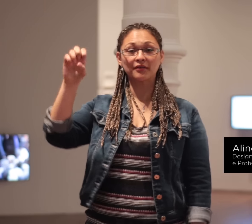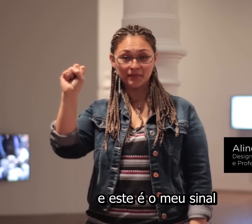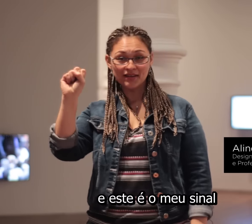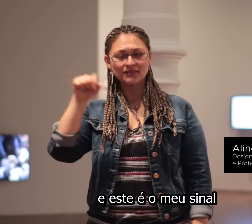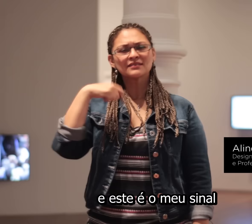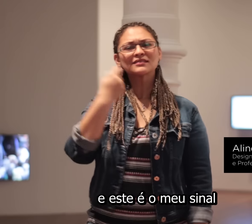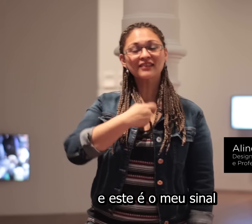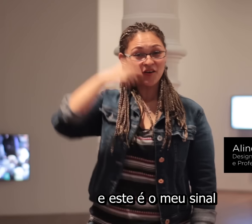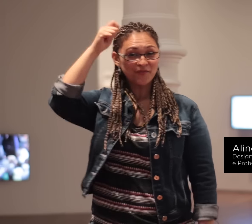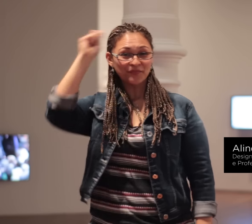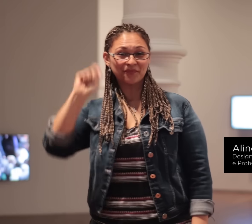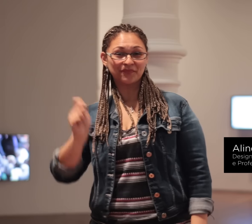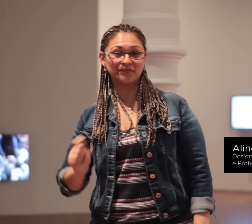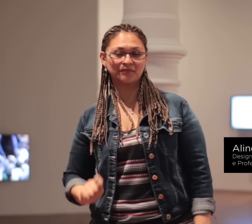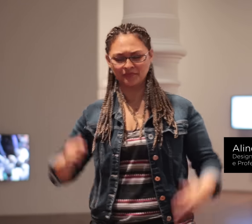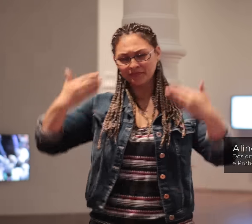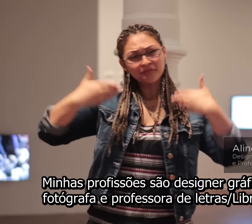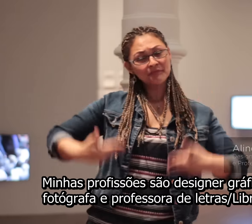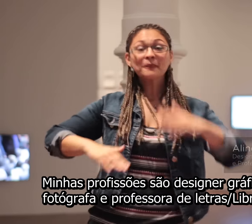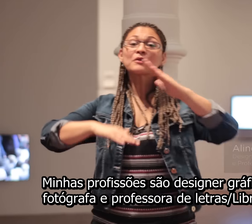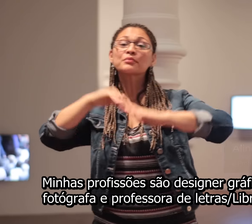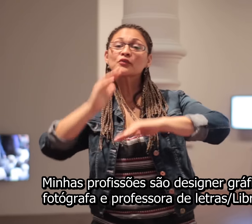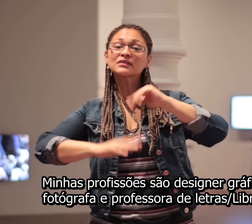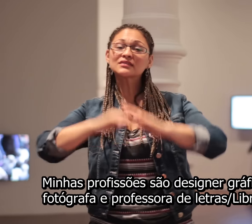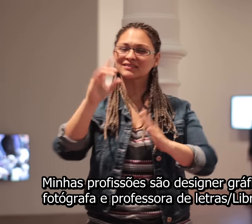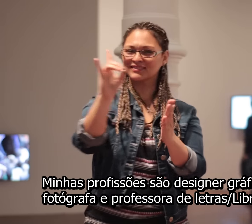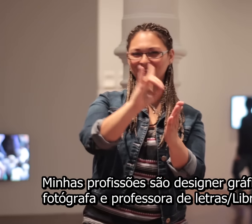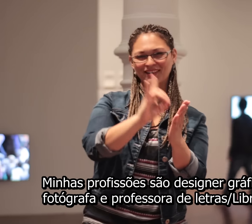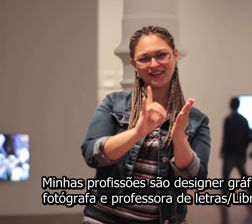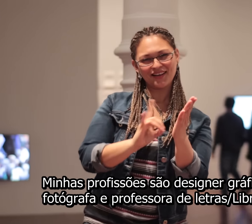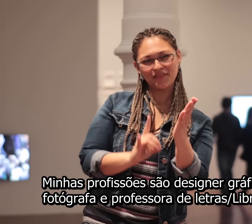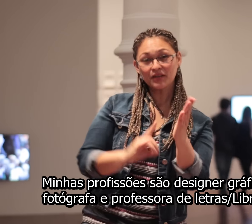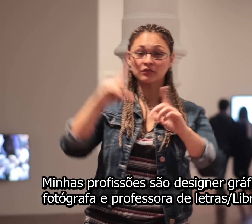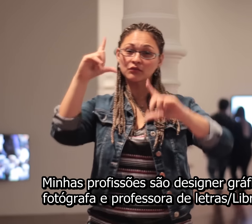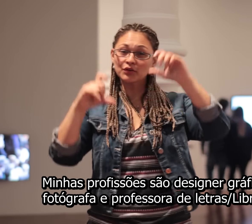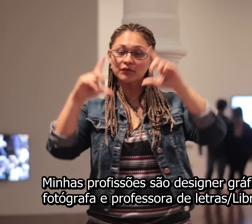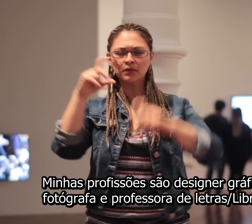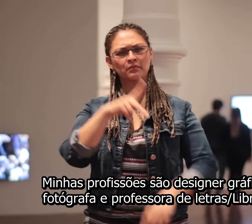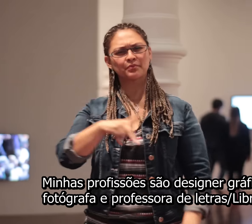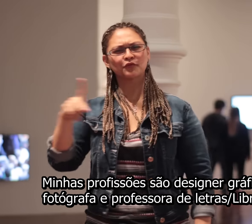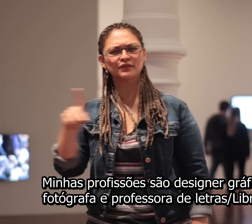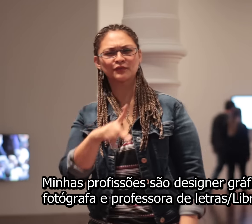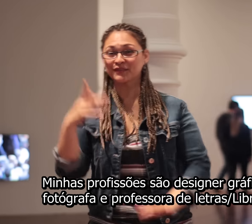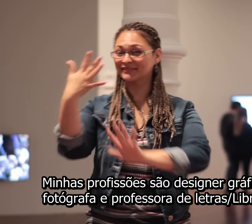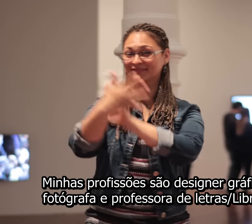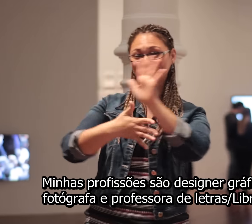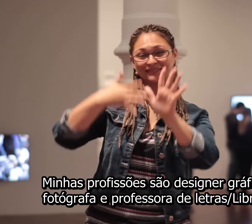E esse é meu sinal. Minhas profissões são designer gráfico, fotógrafa e professora de